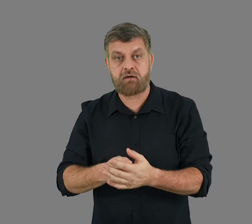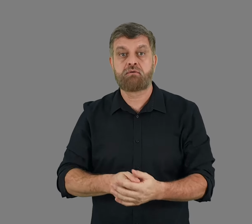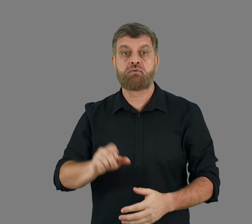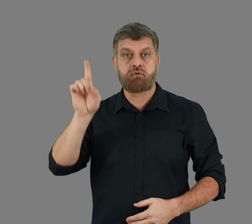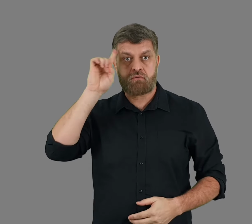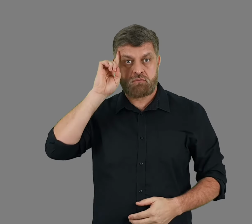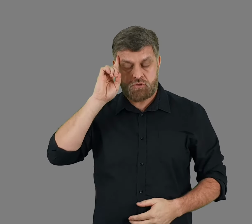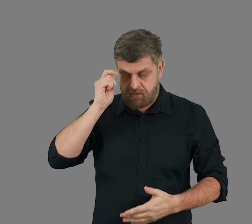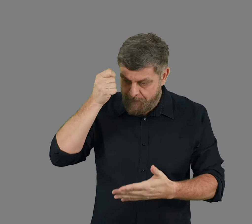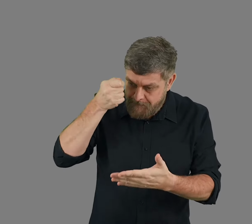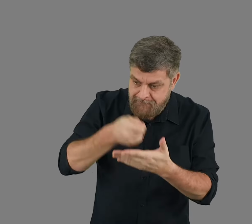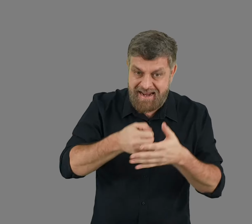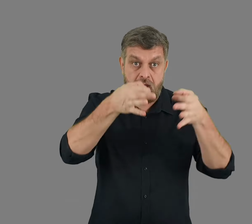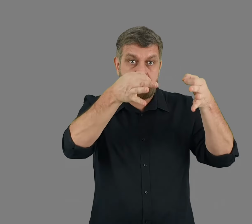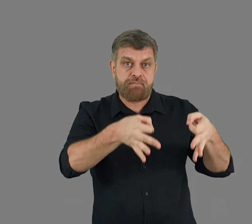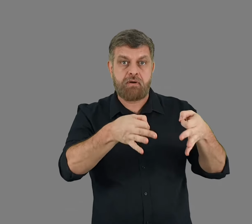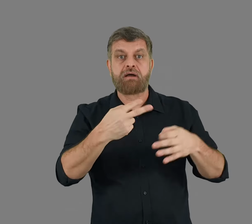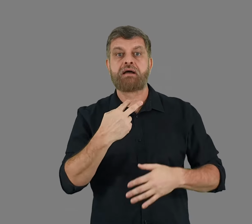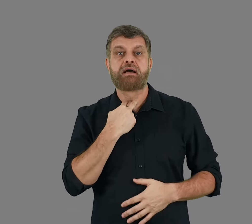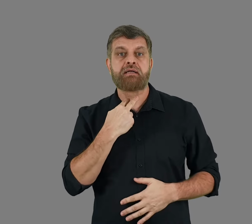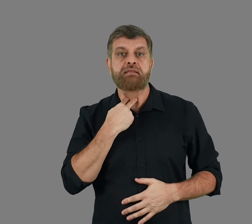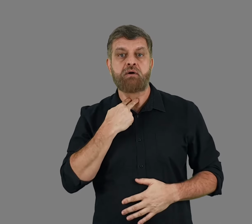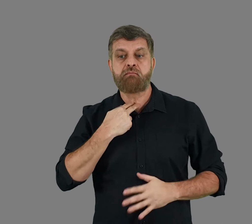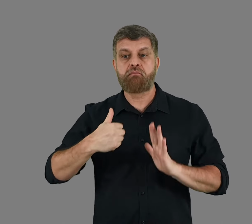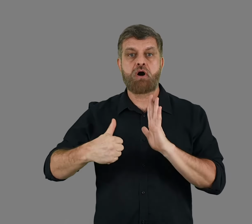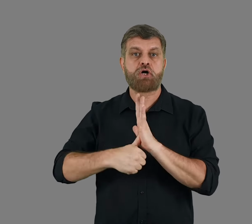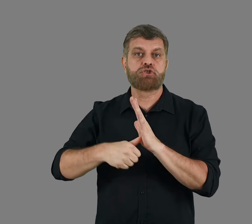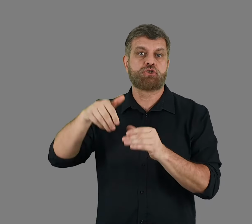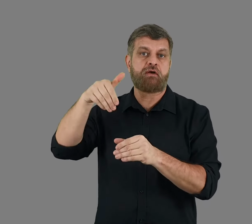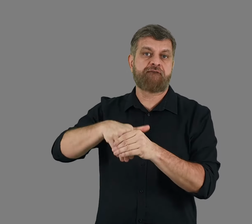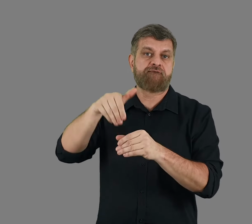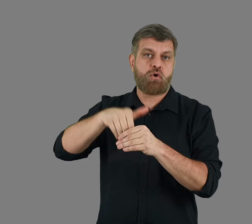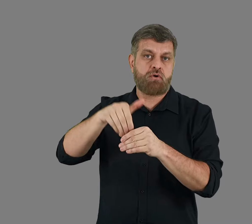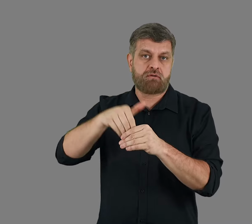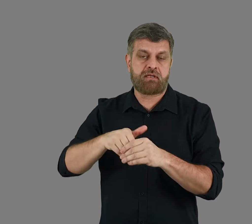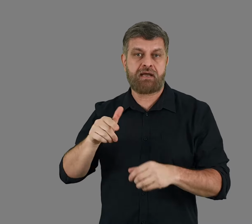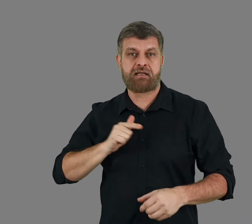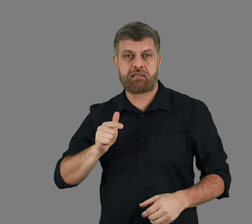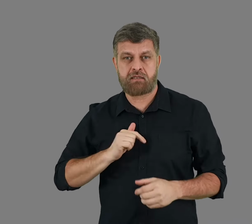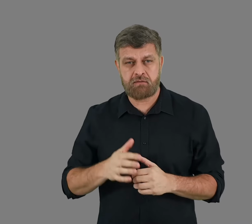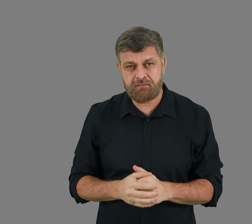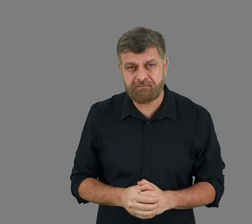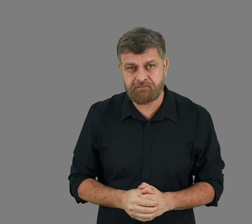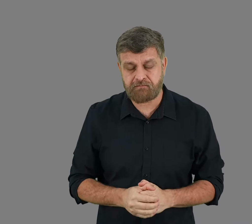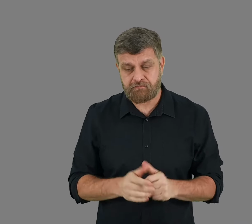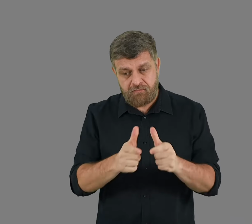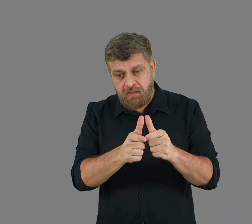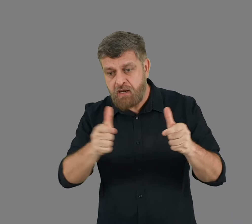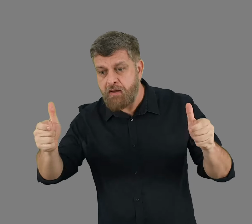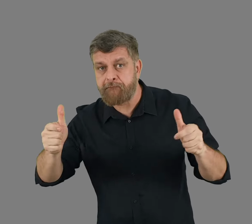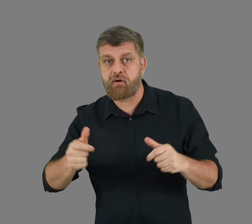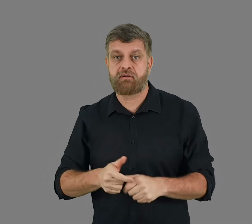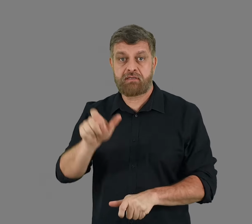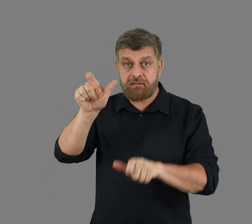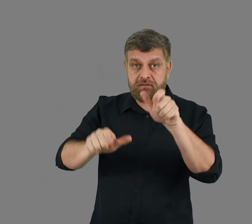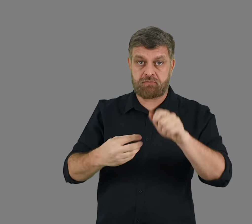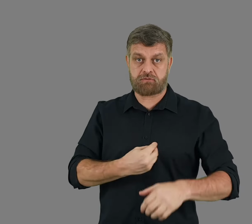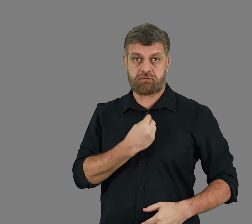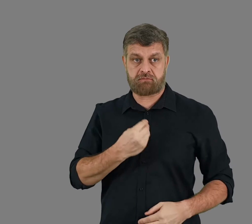obrigações sociais, não podendo ela deliberar sem voto concorde de 2/3 dos presentes, sendo em